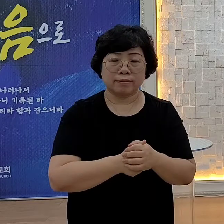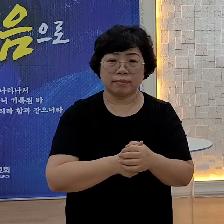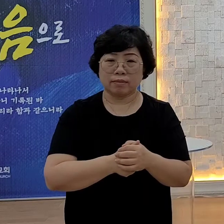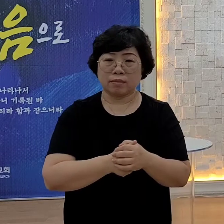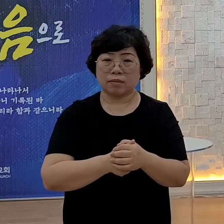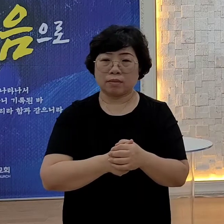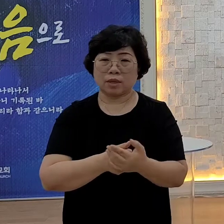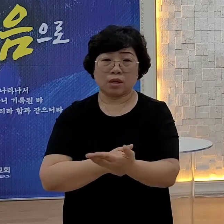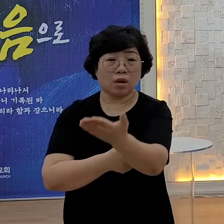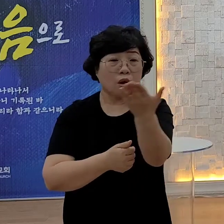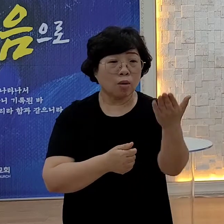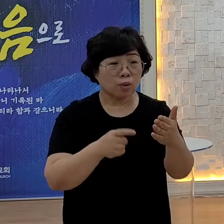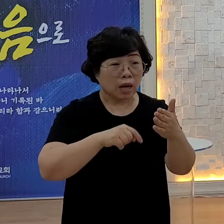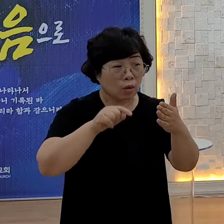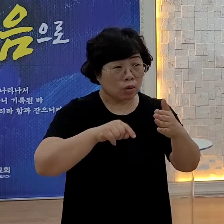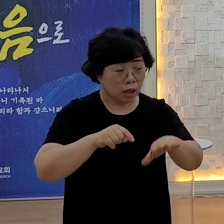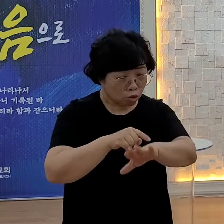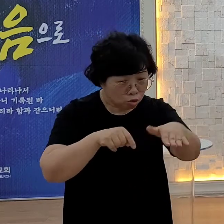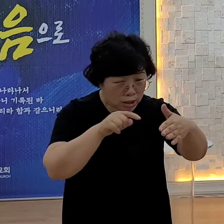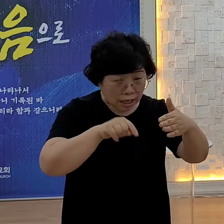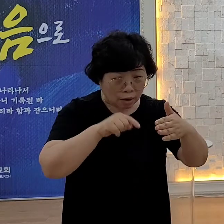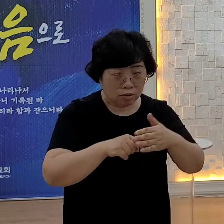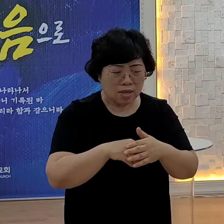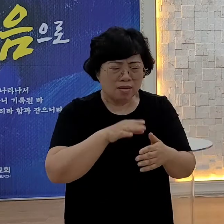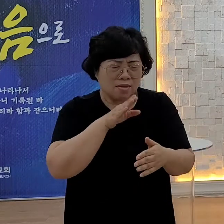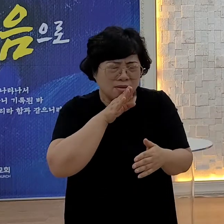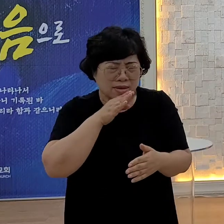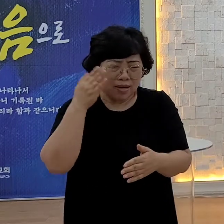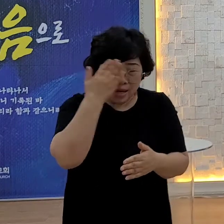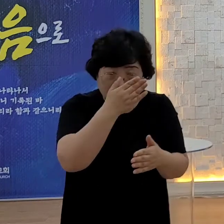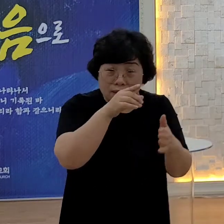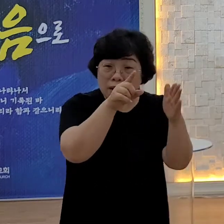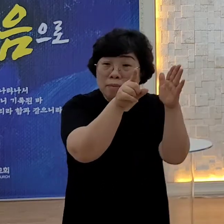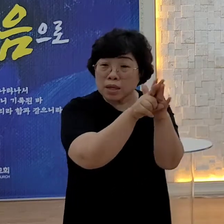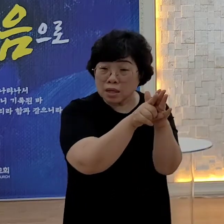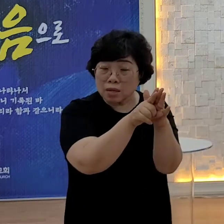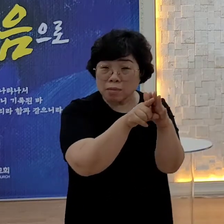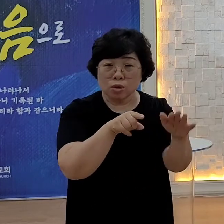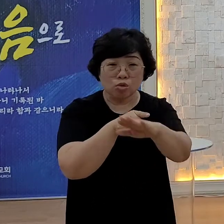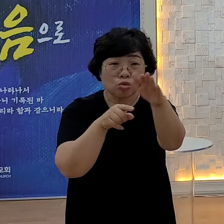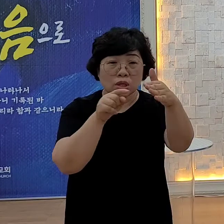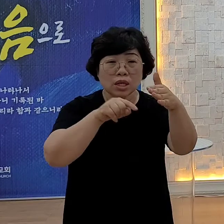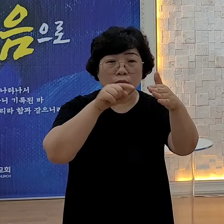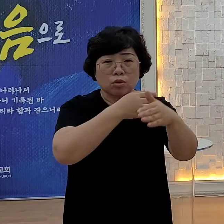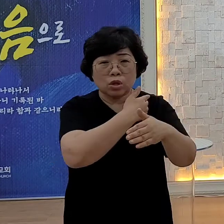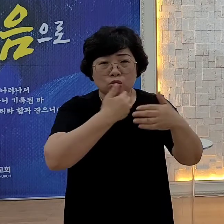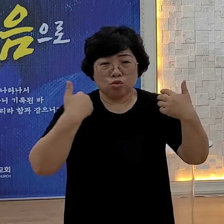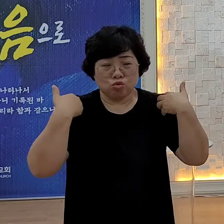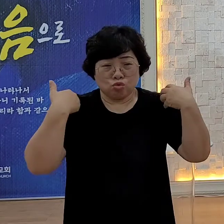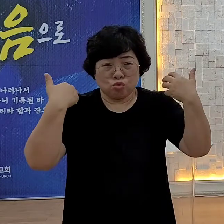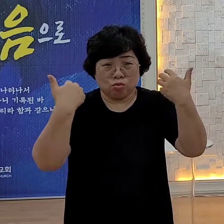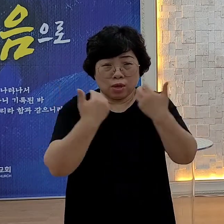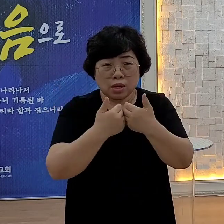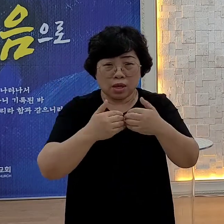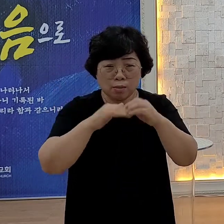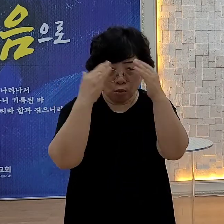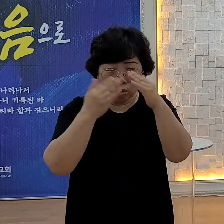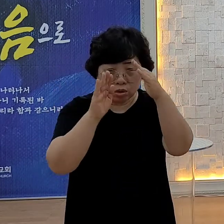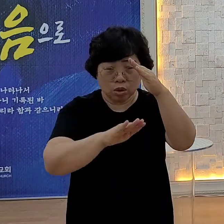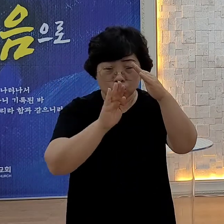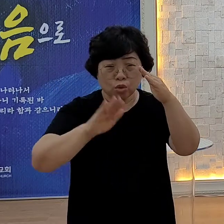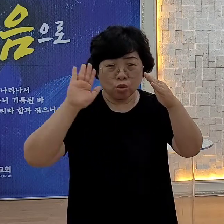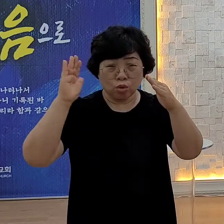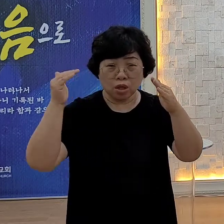가운데 여러분 가운데 이 진짜 순수한 믿음 이 믿음이 우리 가운데 충만한 우리 모든 성도들 다